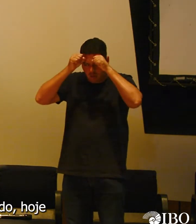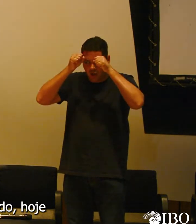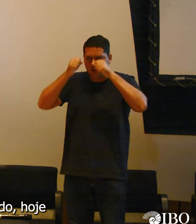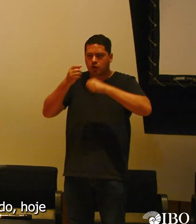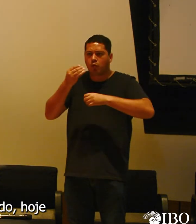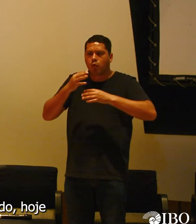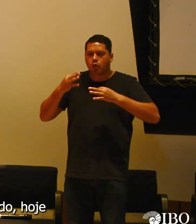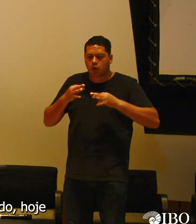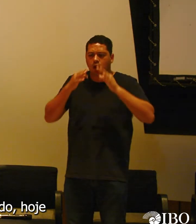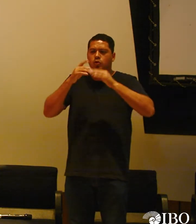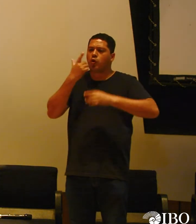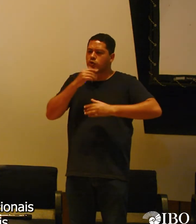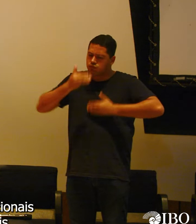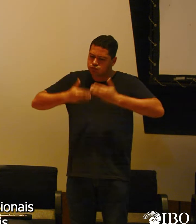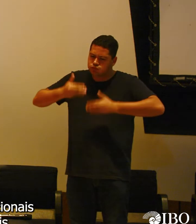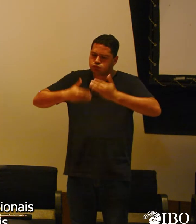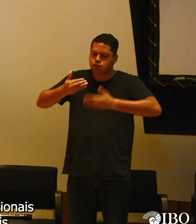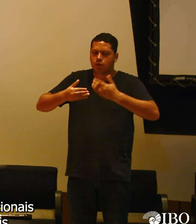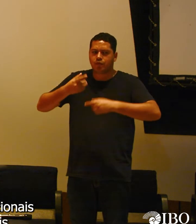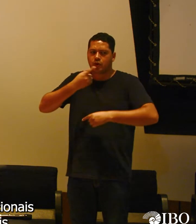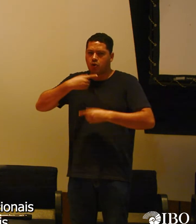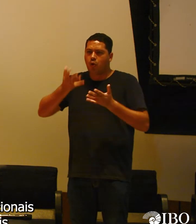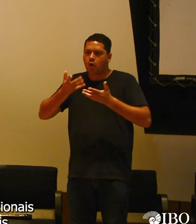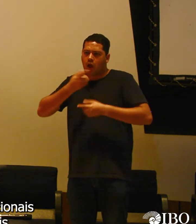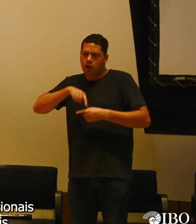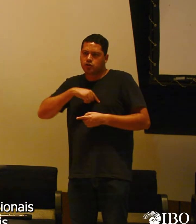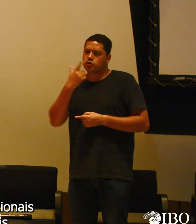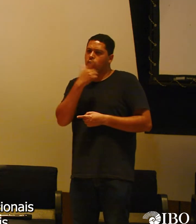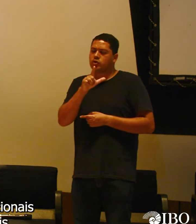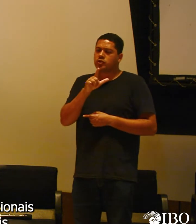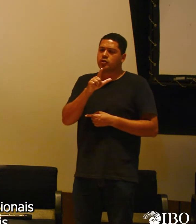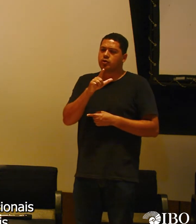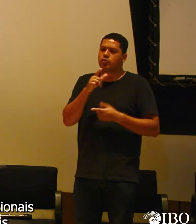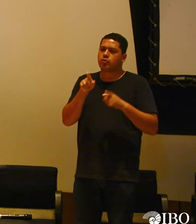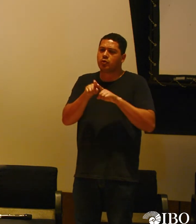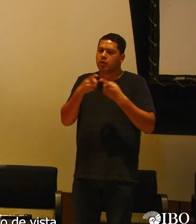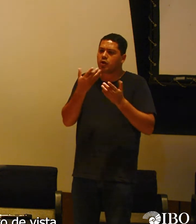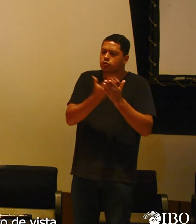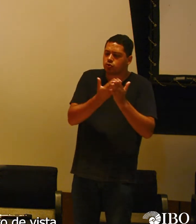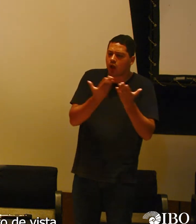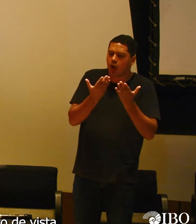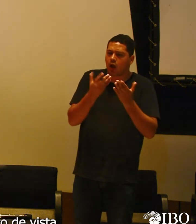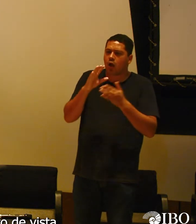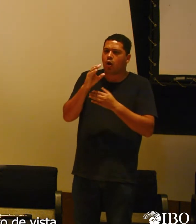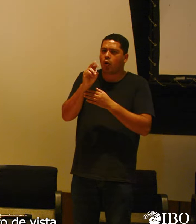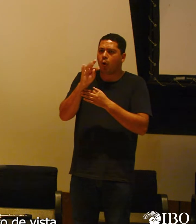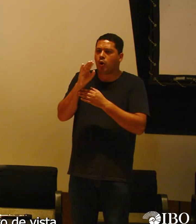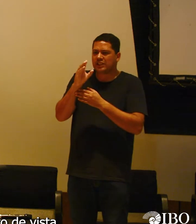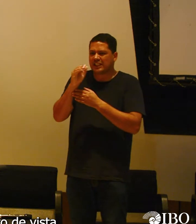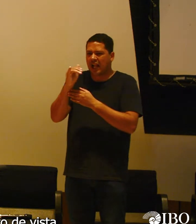tem avançado. Hoje a gente é capaz, através de ressonâncias funcionais, estudar os tratos corticais e ter